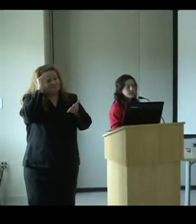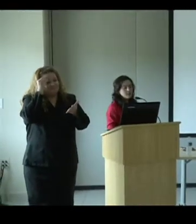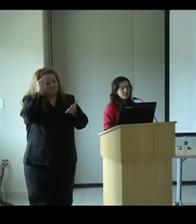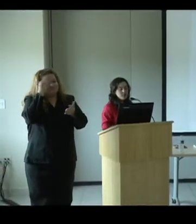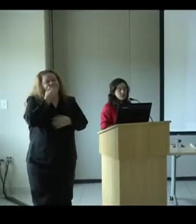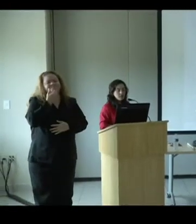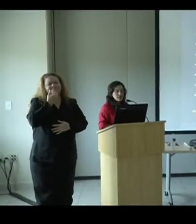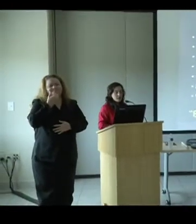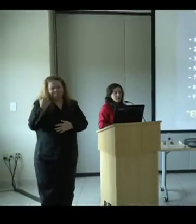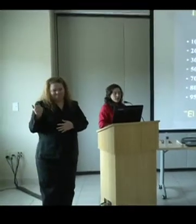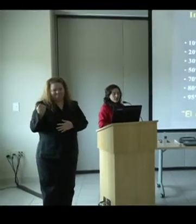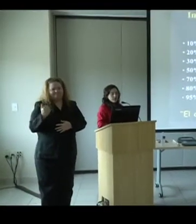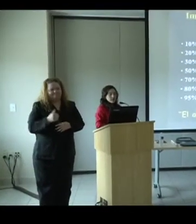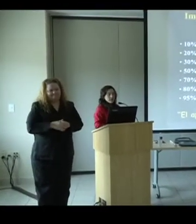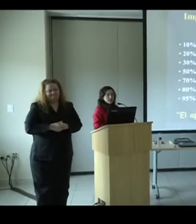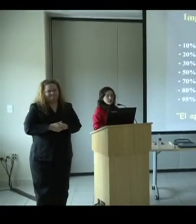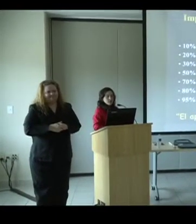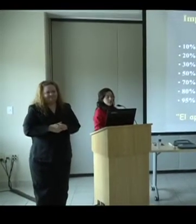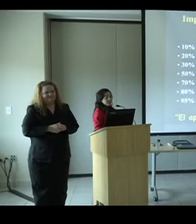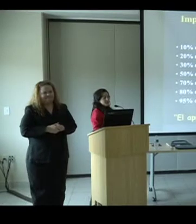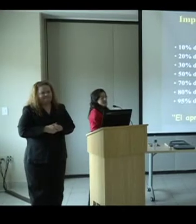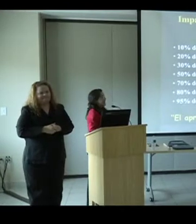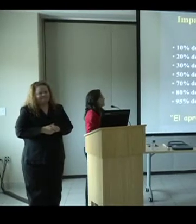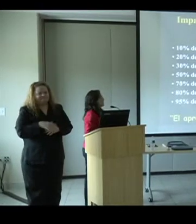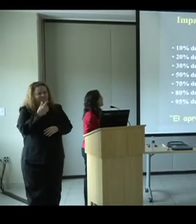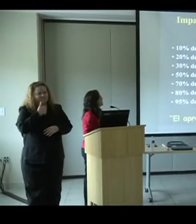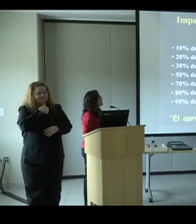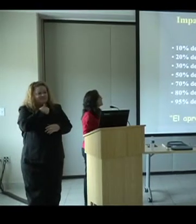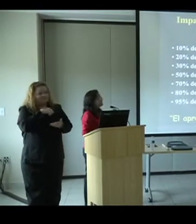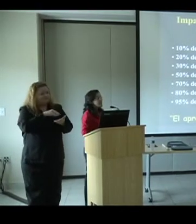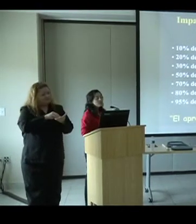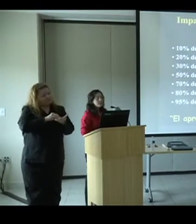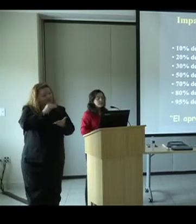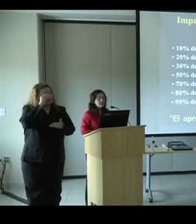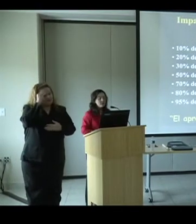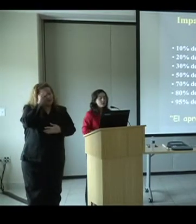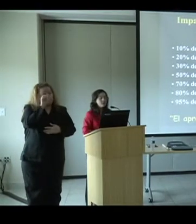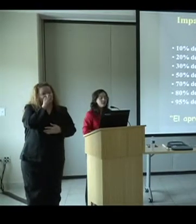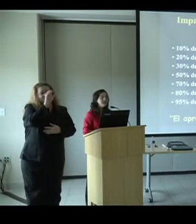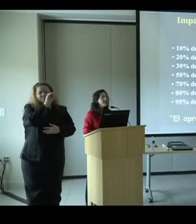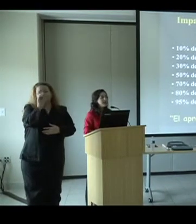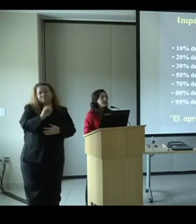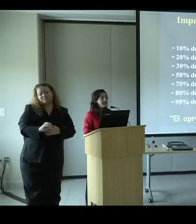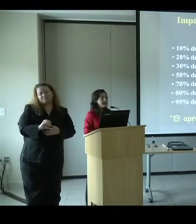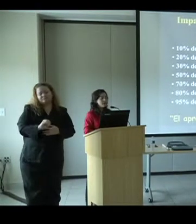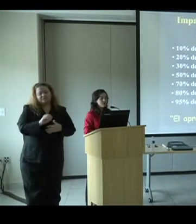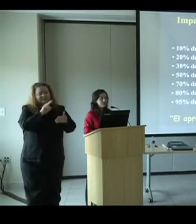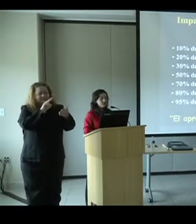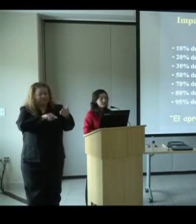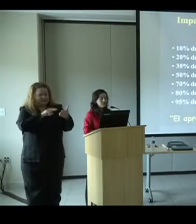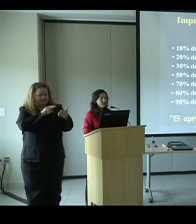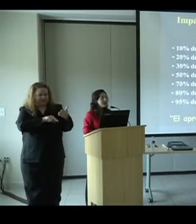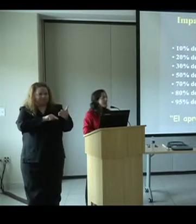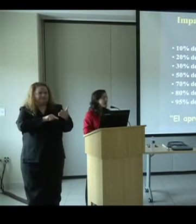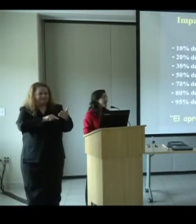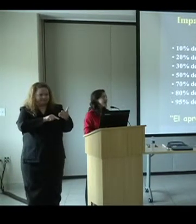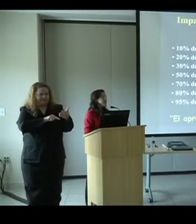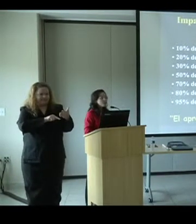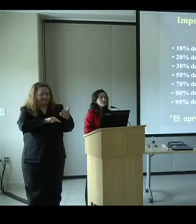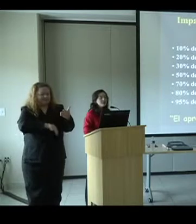enriquecido nosotros aprendemos 10% de lo que leemos